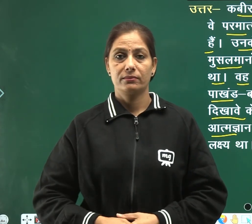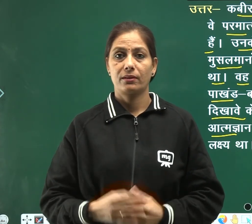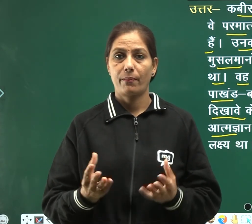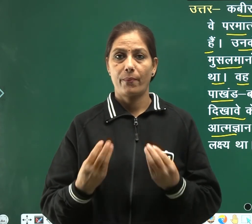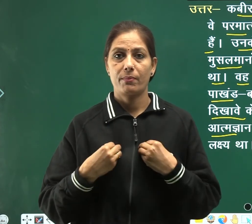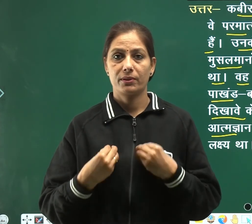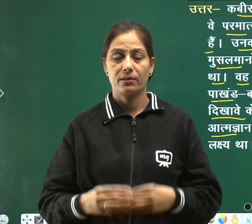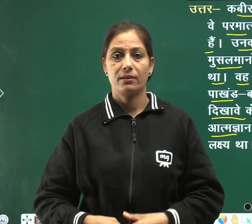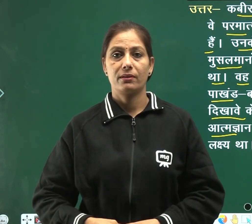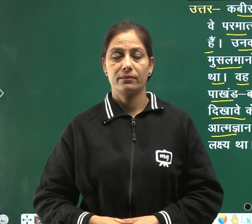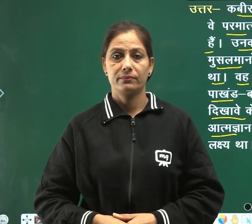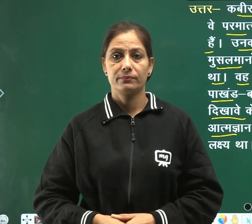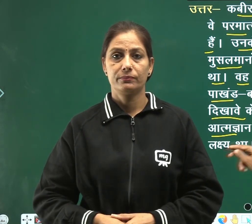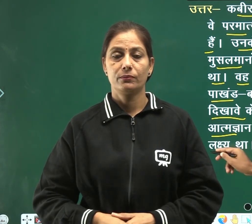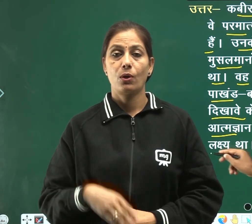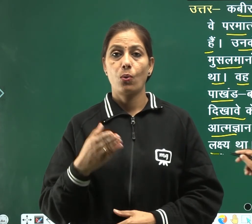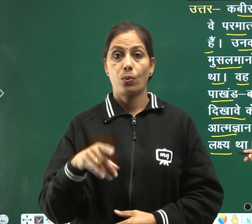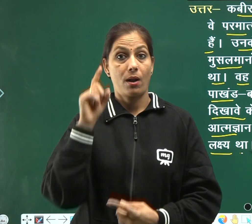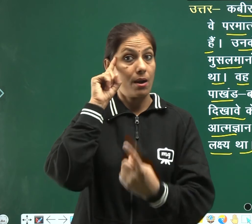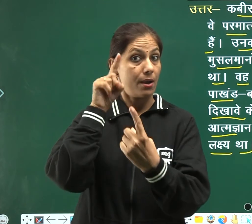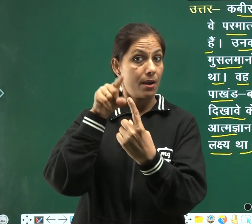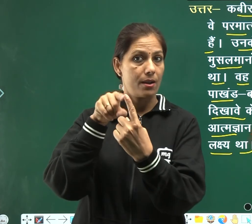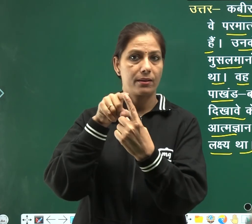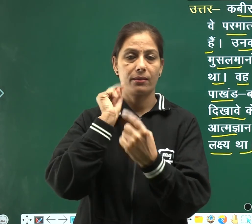प्राप्त करना उनका लक्ष्य था।